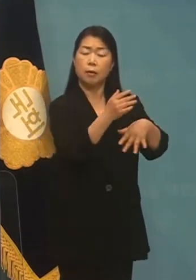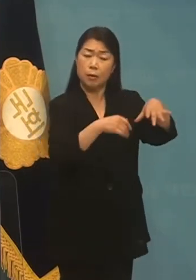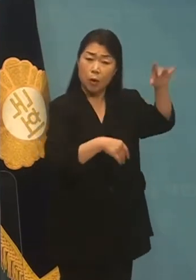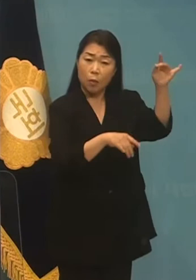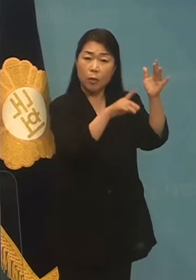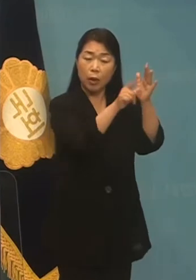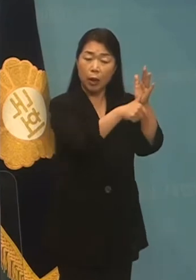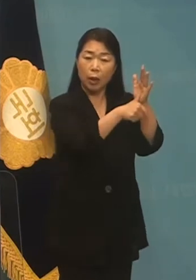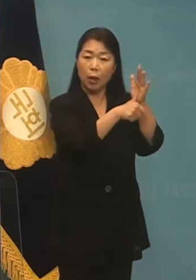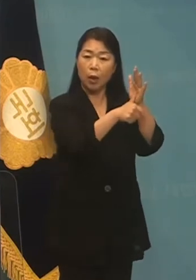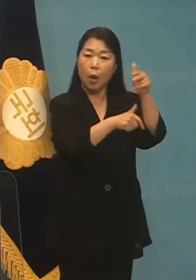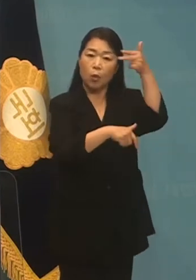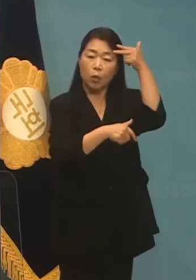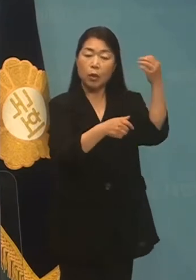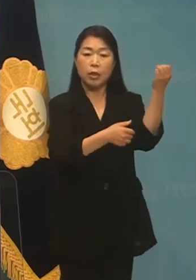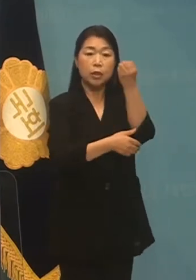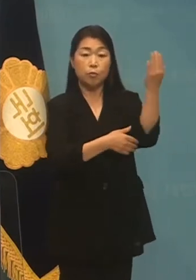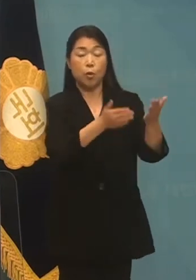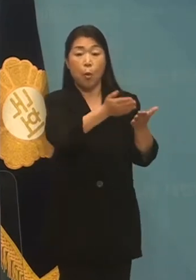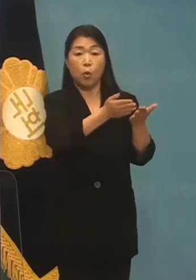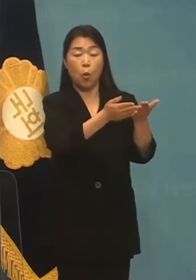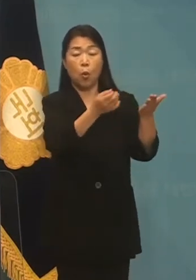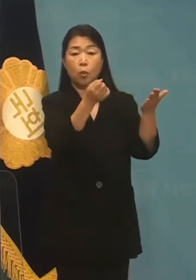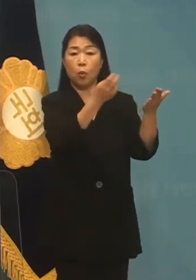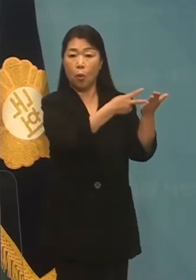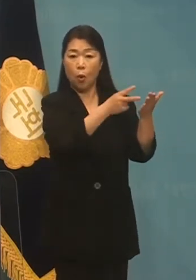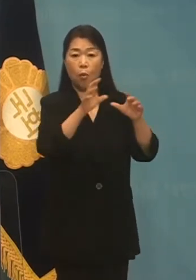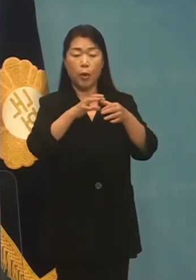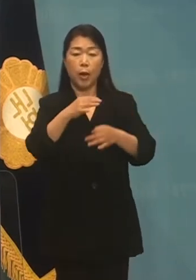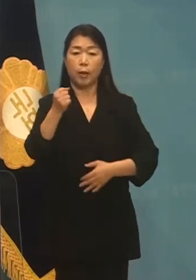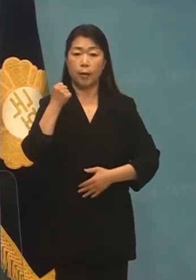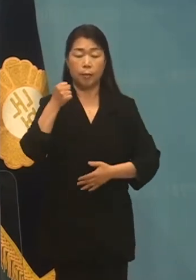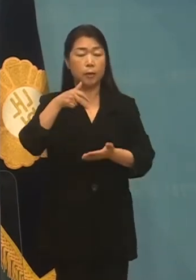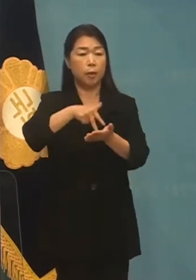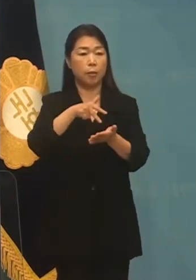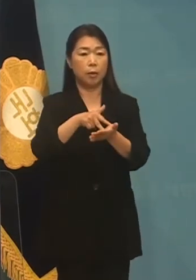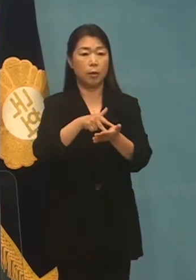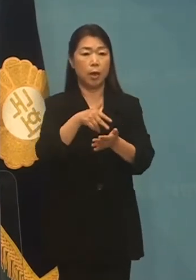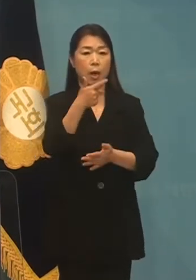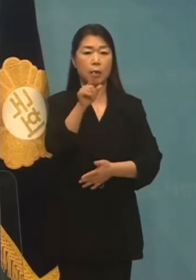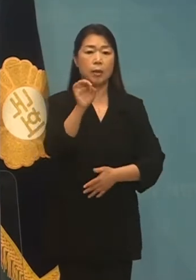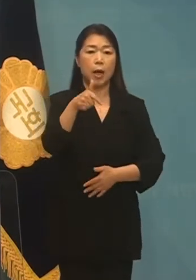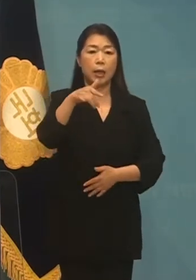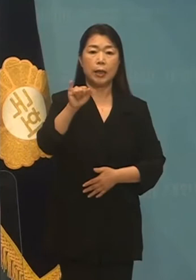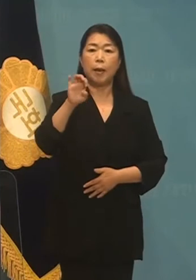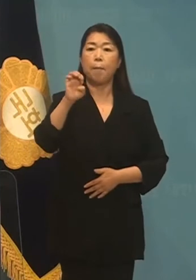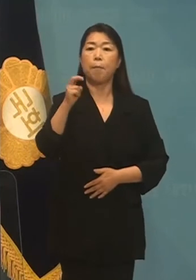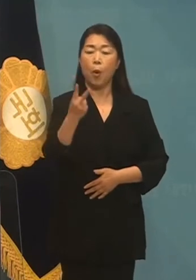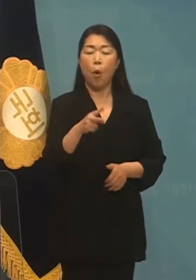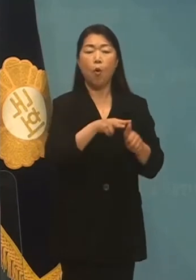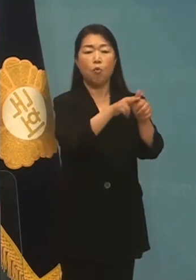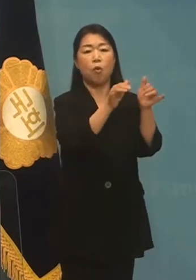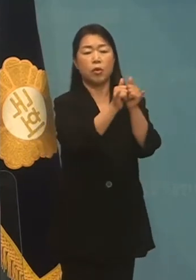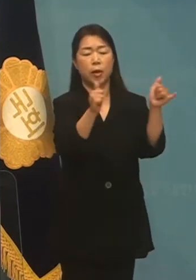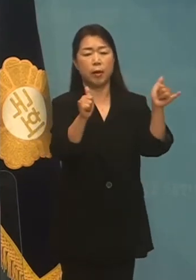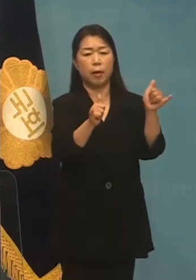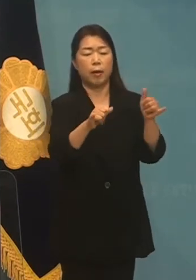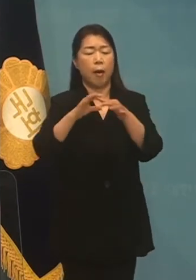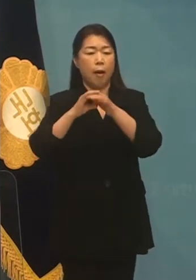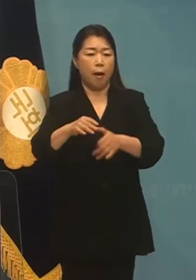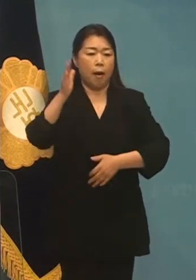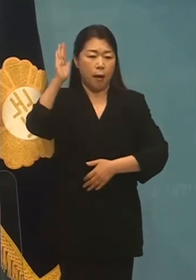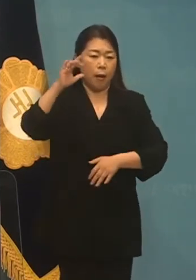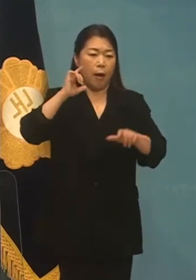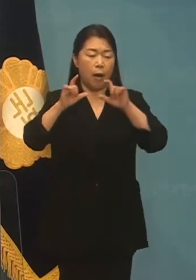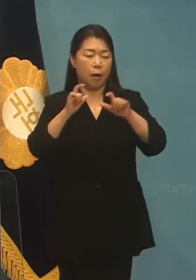초기에 조선일보의 보도와 함께 국민의힘 장기표 후보의